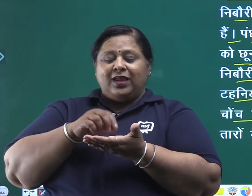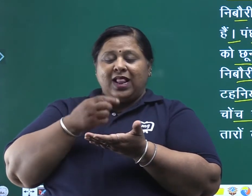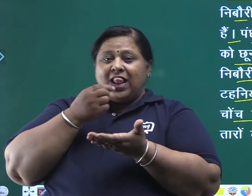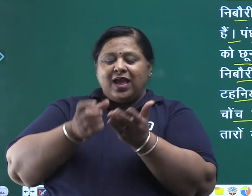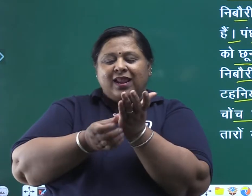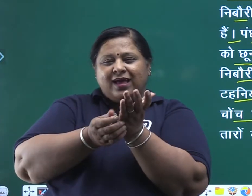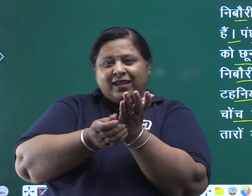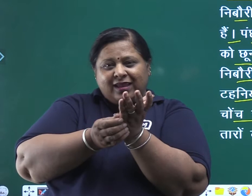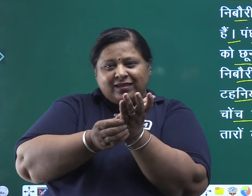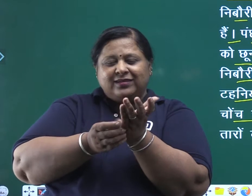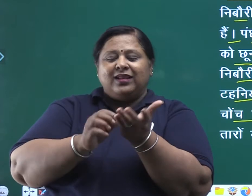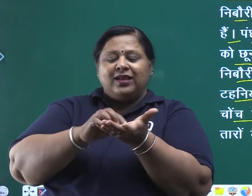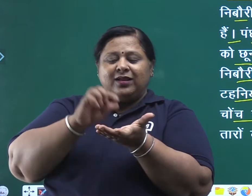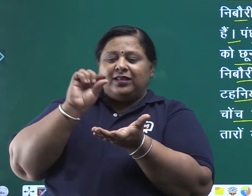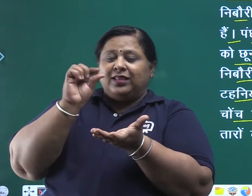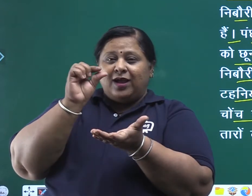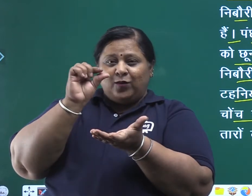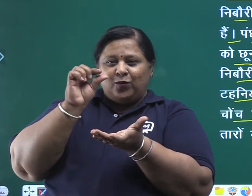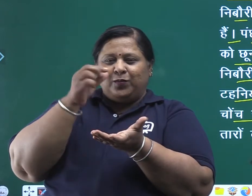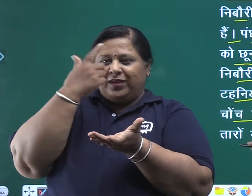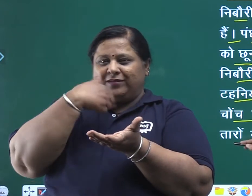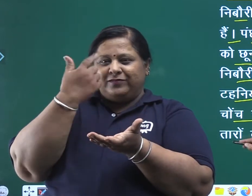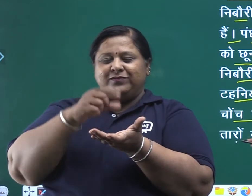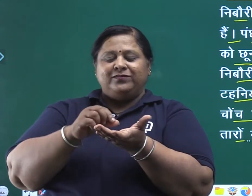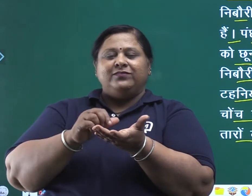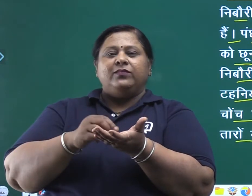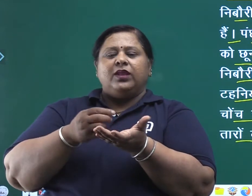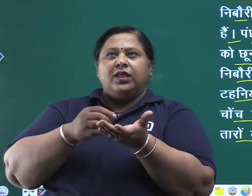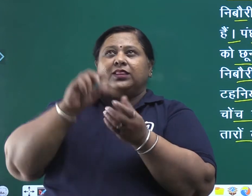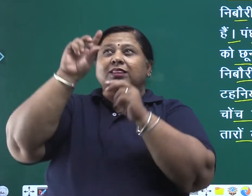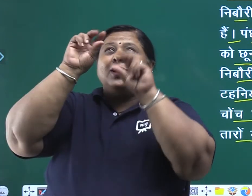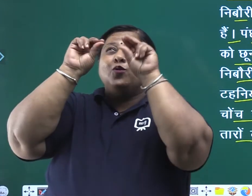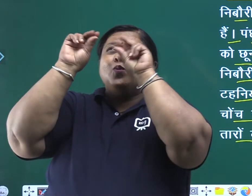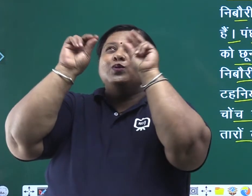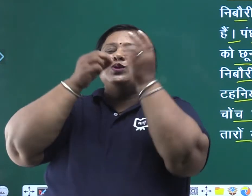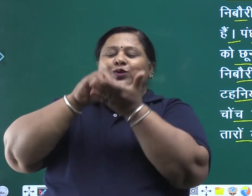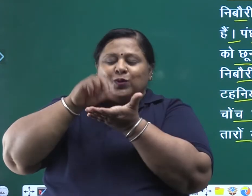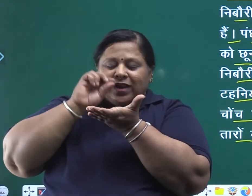अनार के दानों रूपी तारों को चुगना